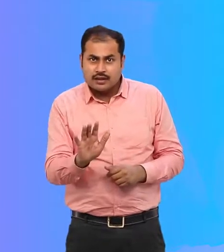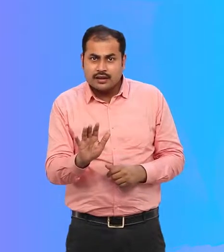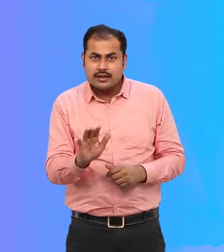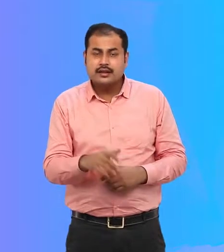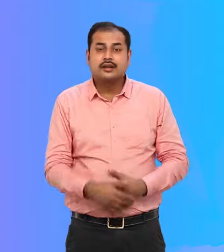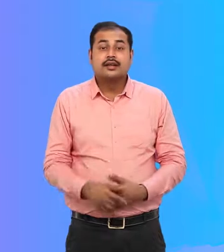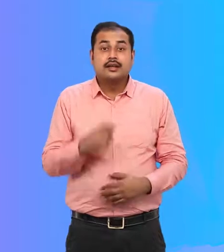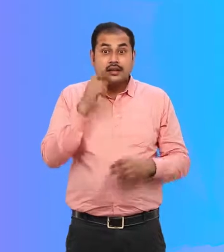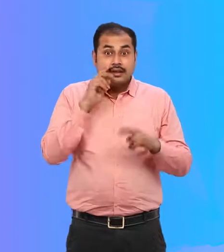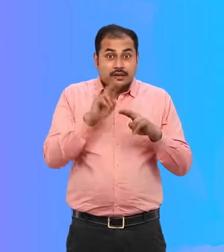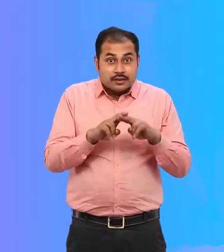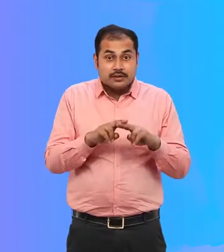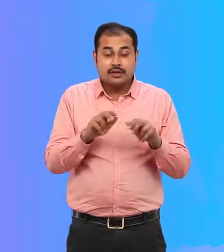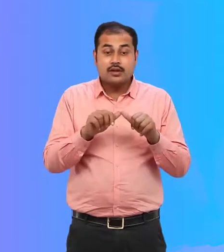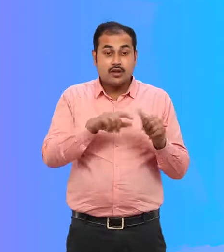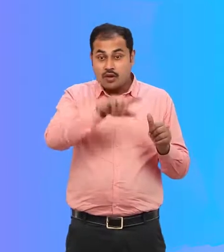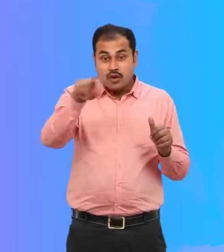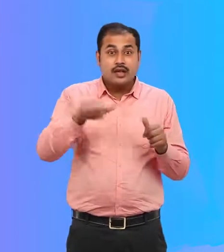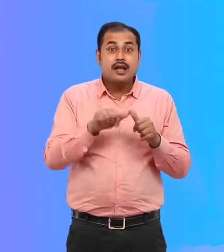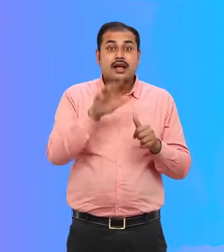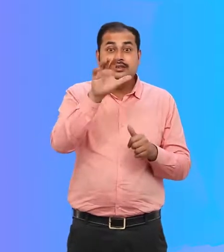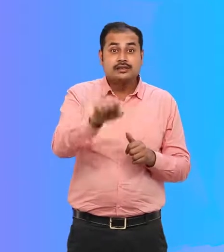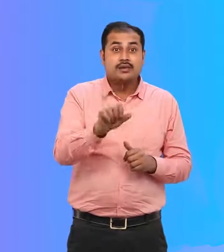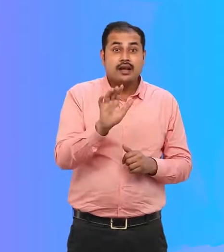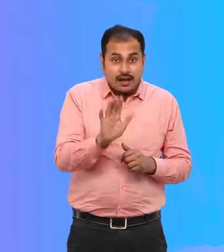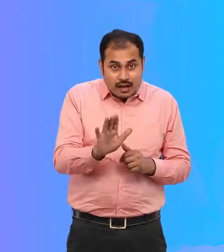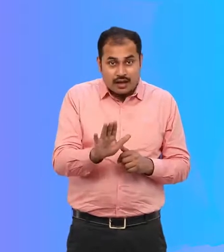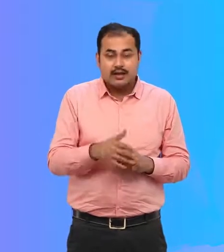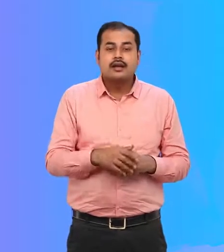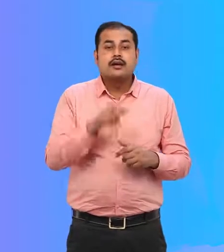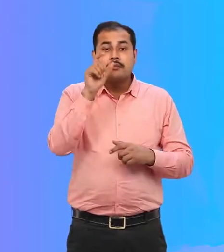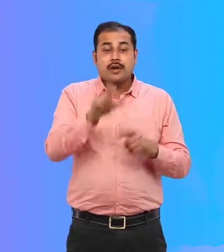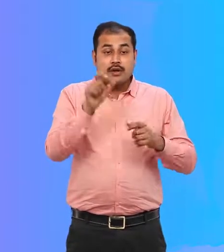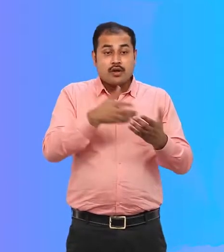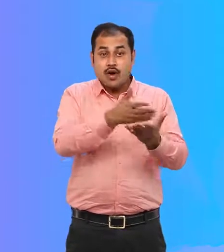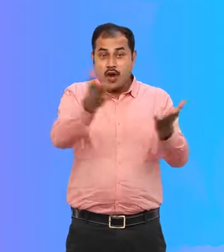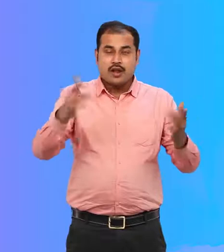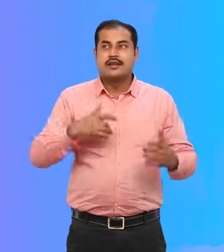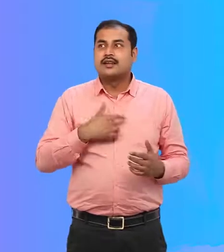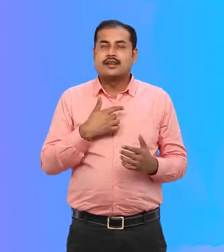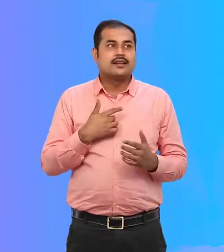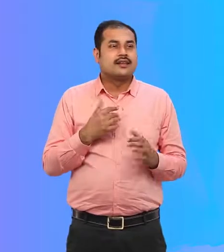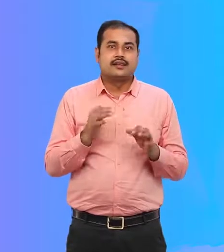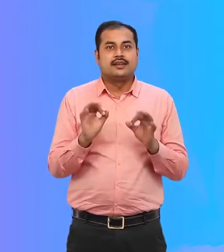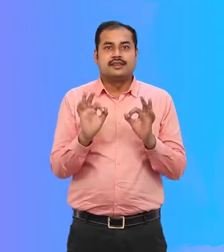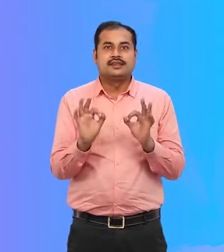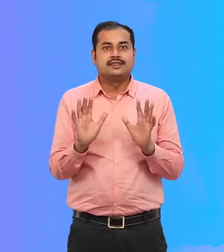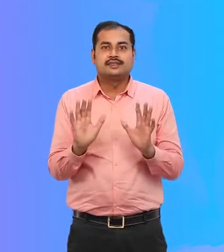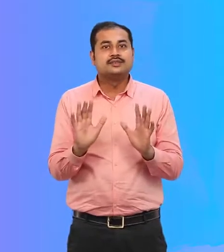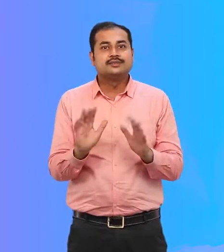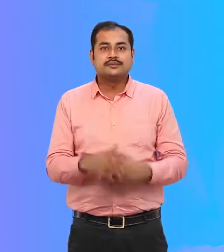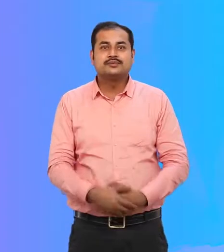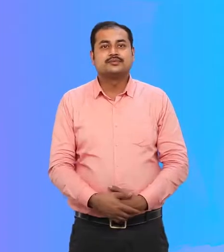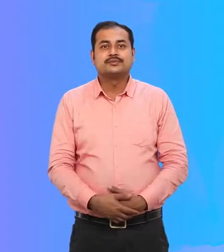कि यदि यह सबसे कम हो जाए है तो सबके लिए कितना अच्छा होगा